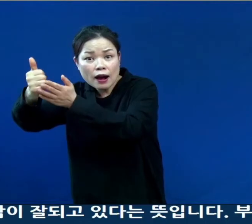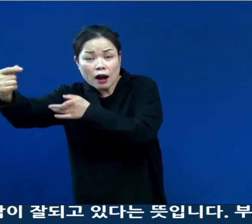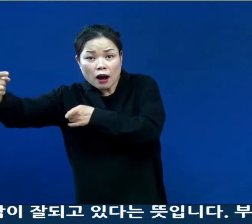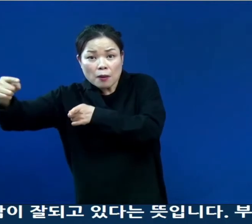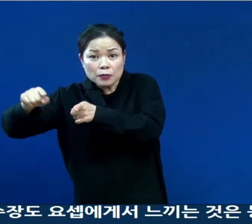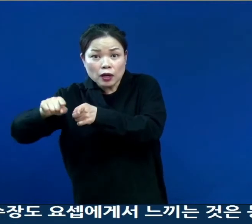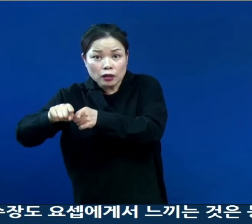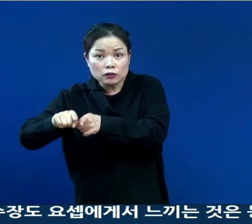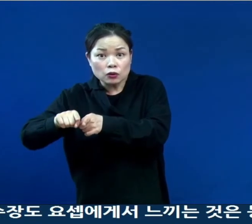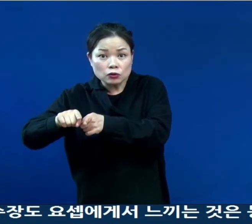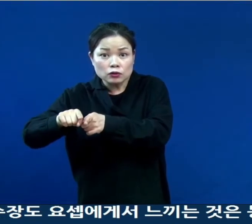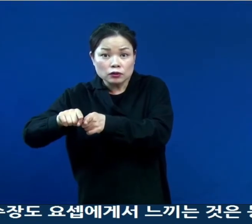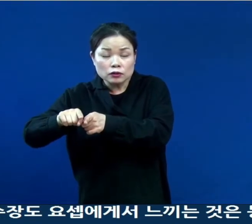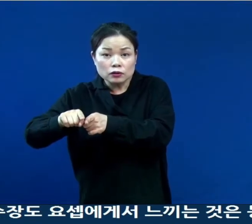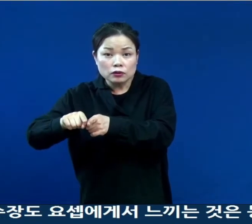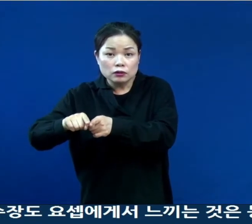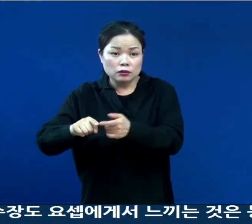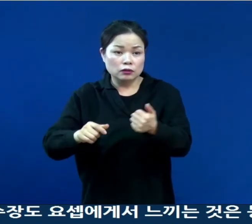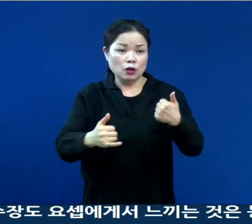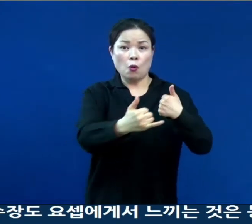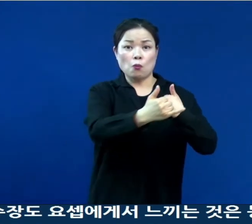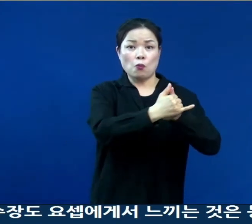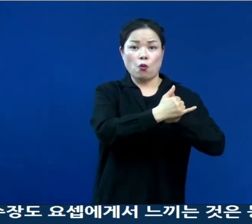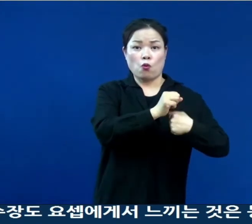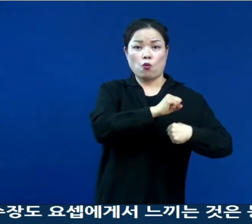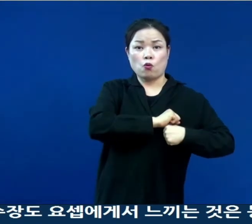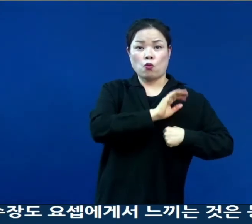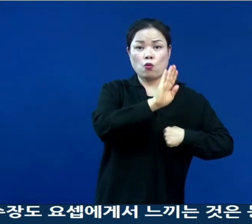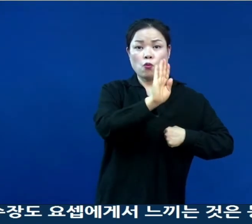함께 하시는 것을 보디발은 어떻게 알았을까요?